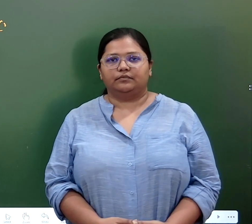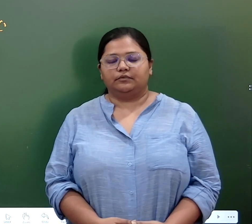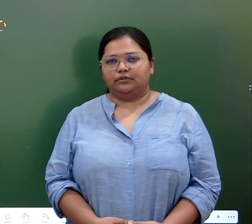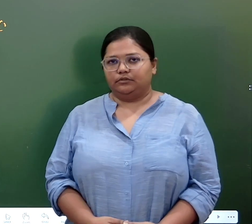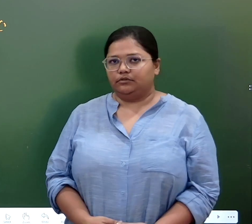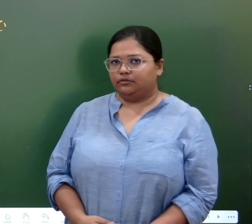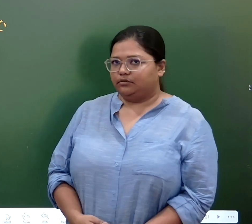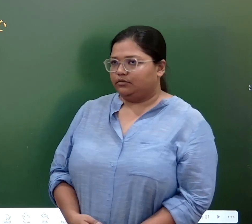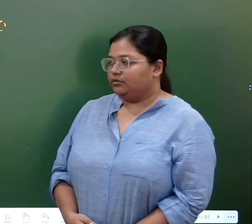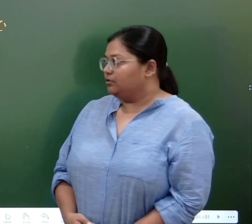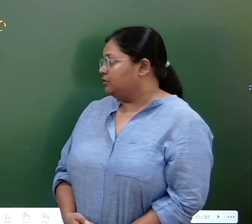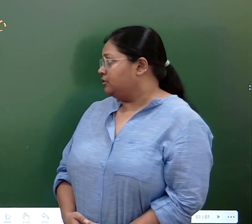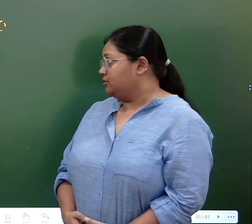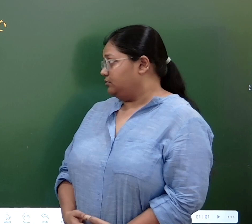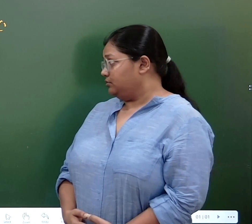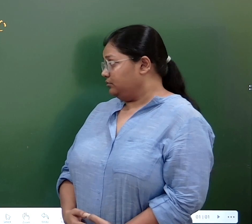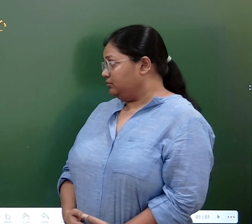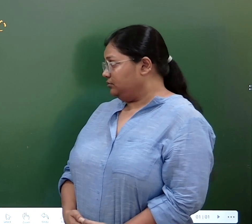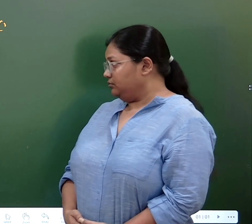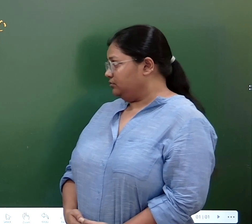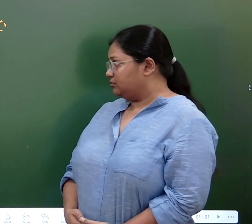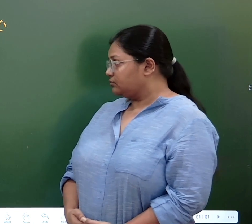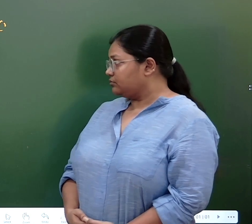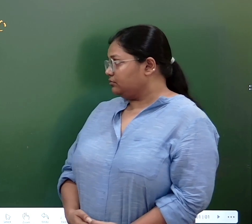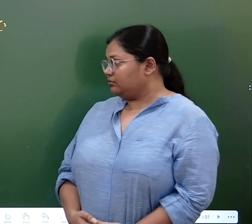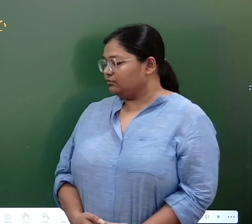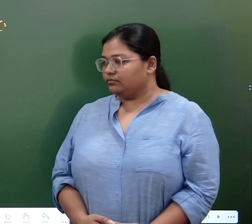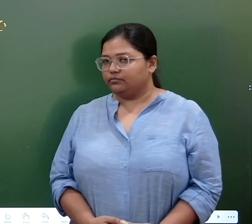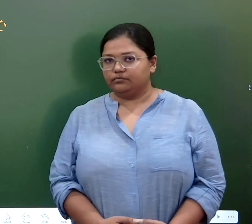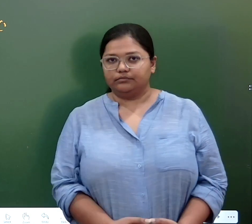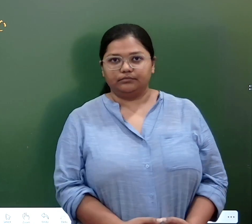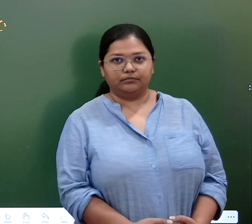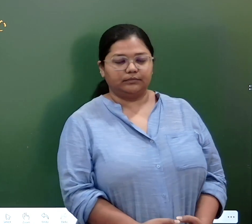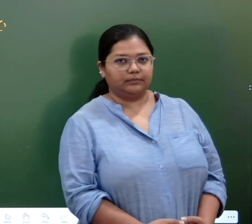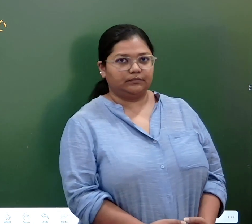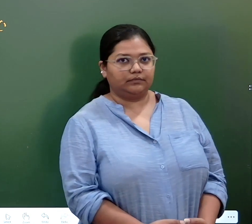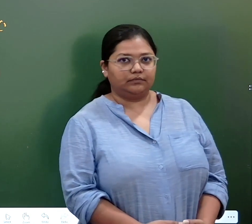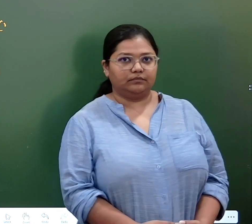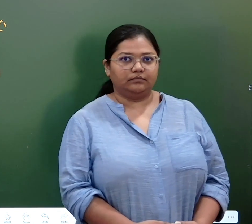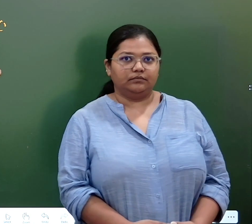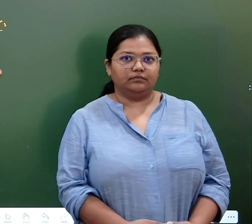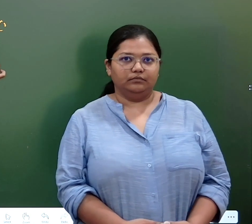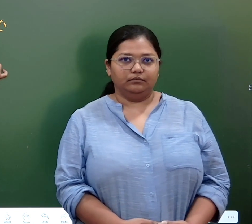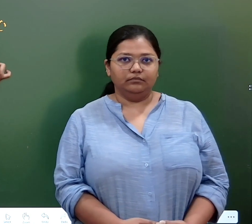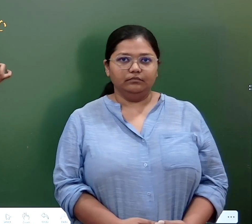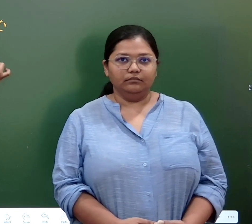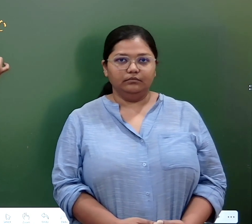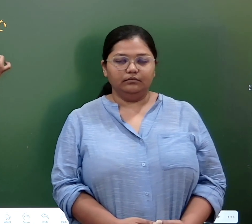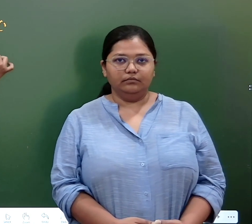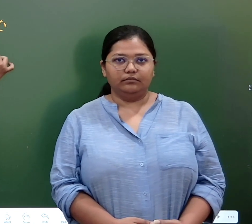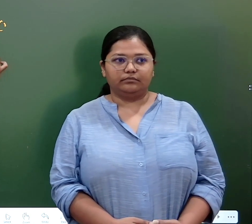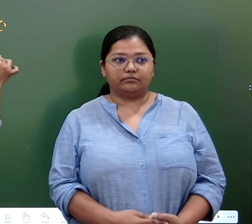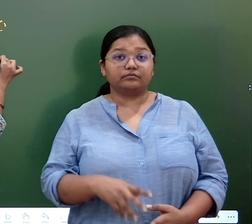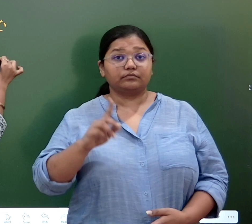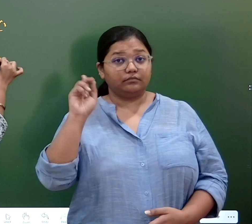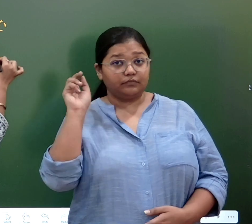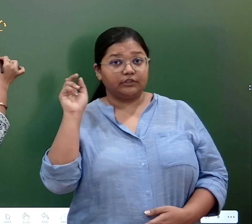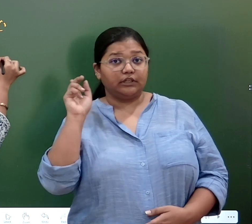इनकी शिक्षाएं आदि ग्रंथ में संकलित है, आदि ग्रंथ में संकलित